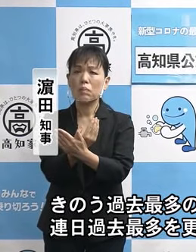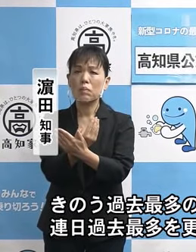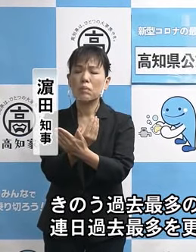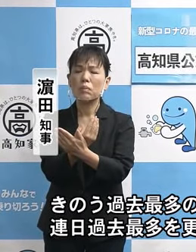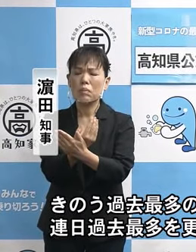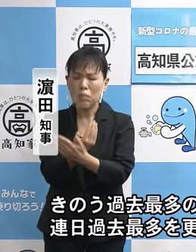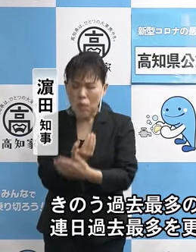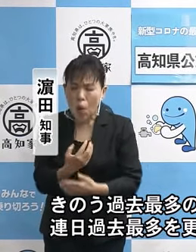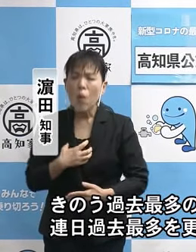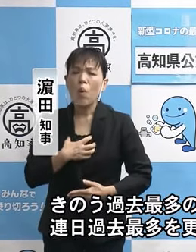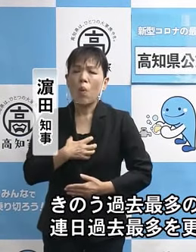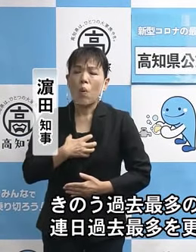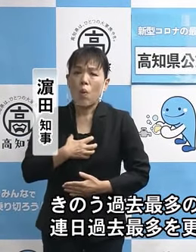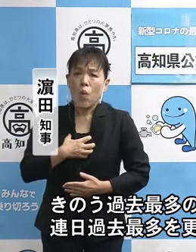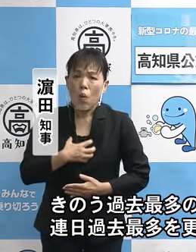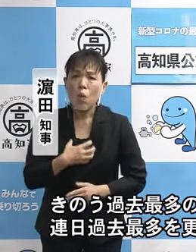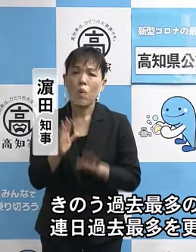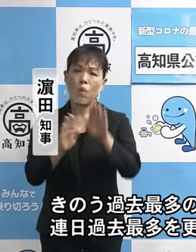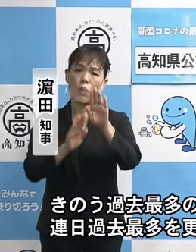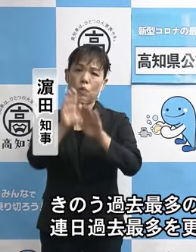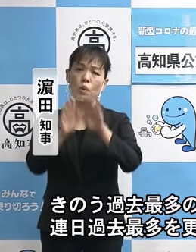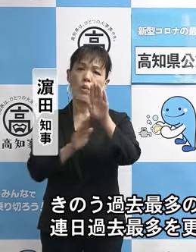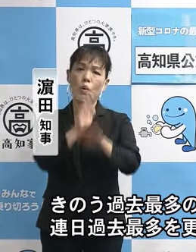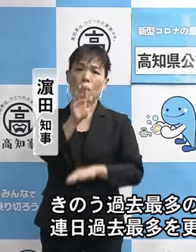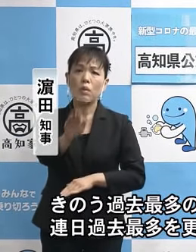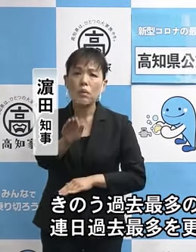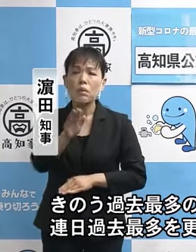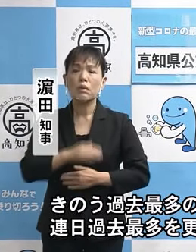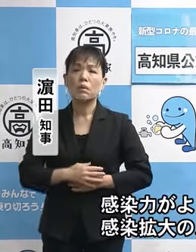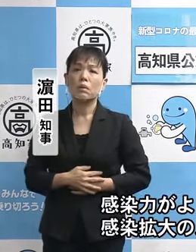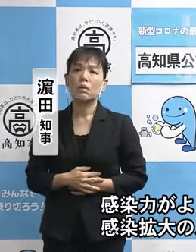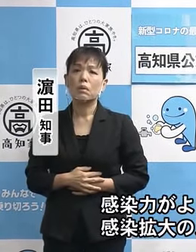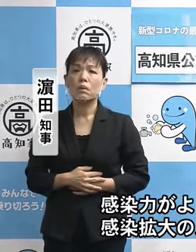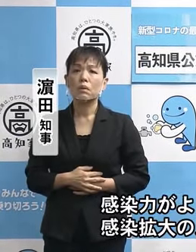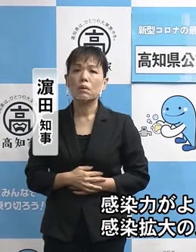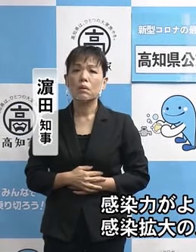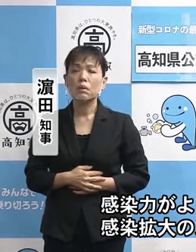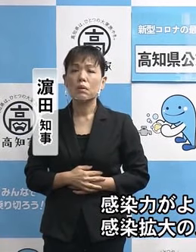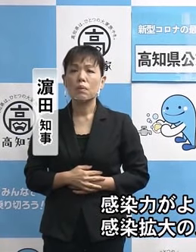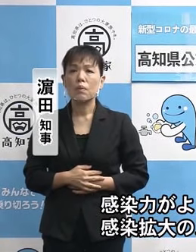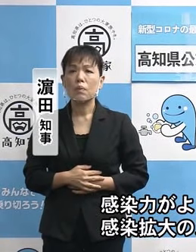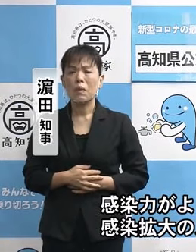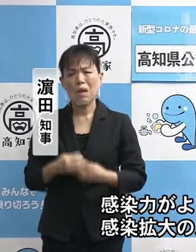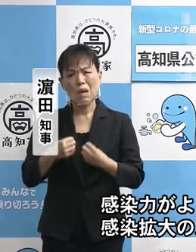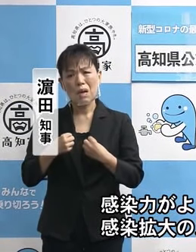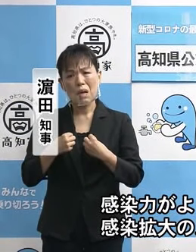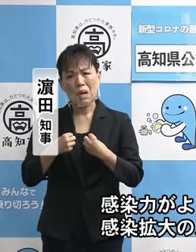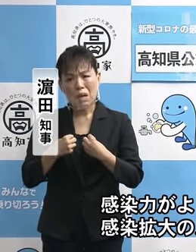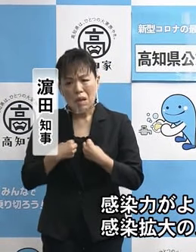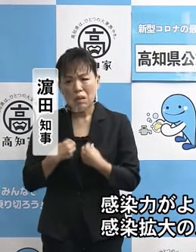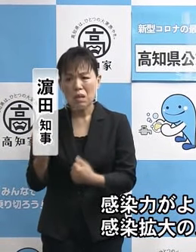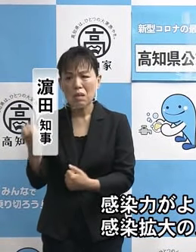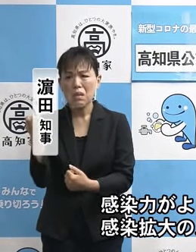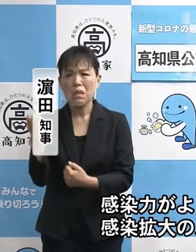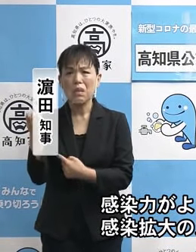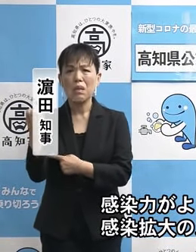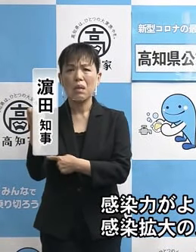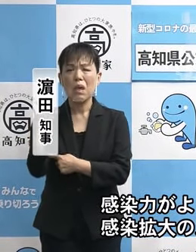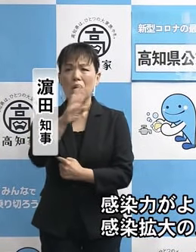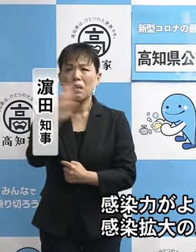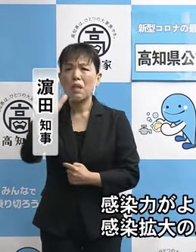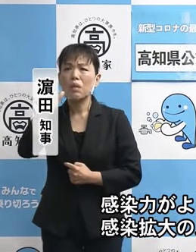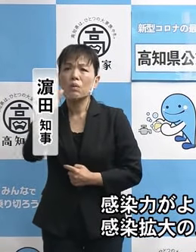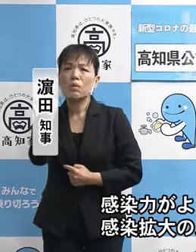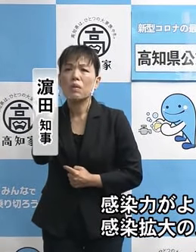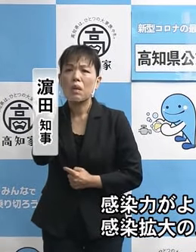深刻な事態になっているというふうに考えております。やはり感染力がより強いデルタ